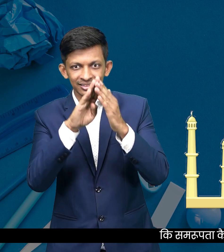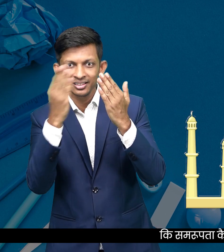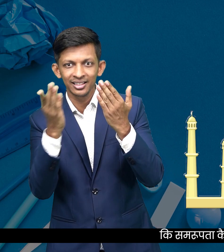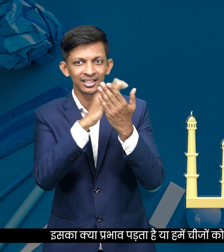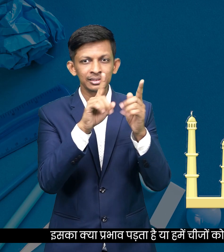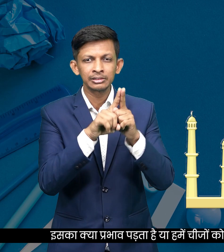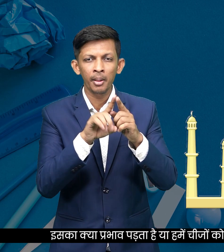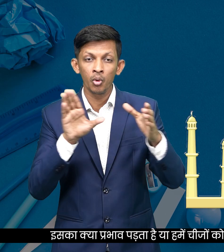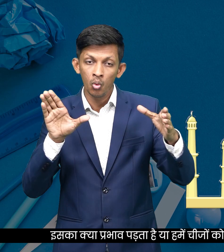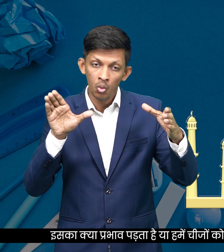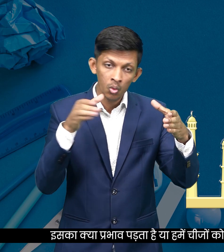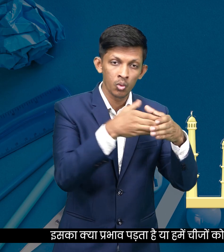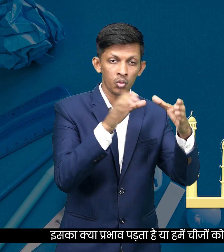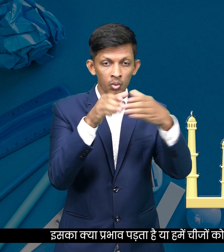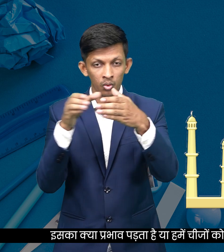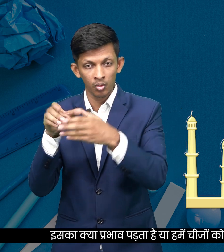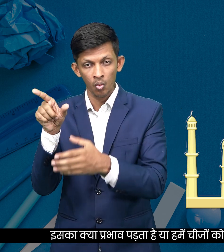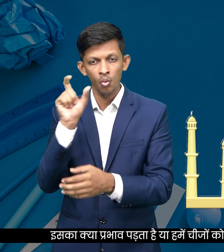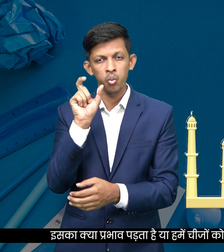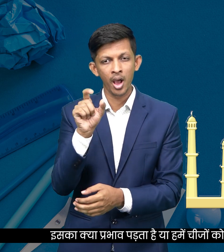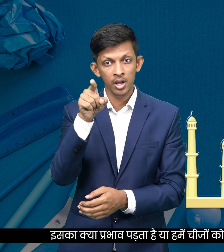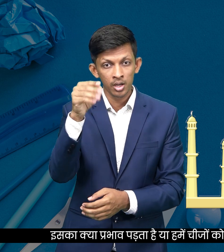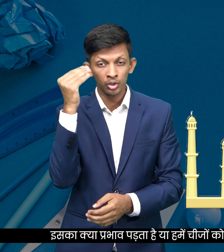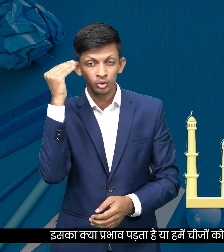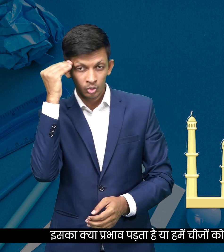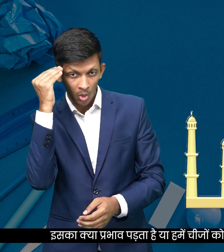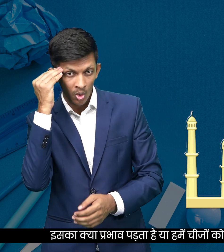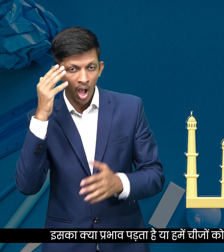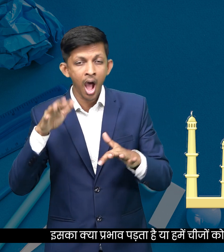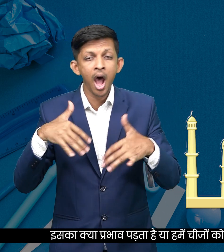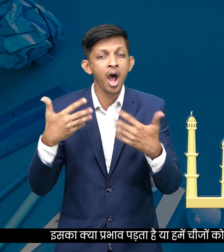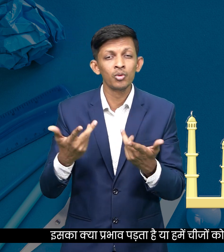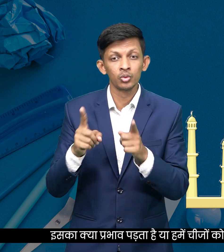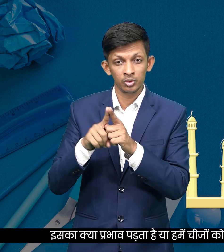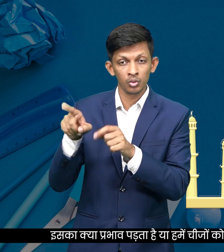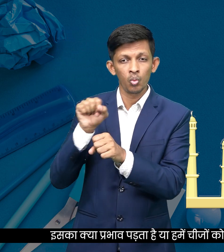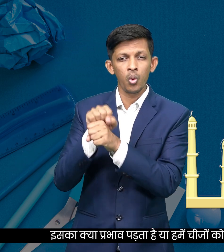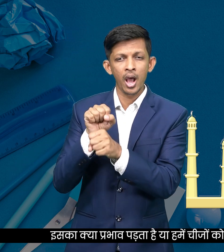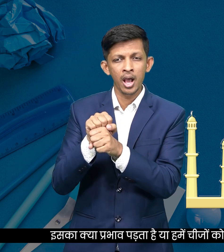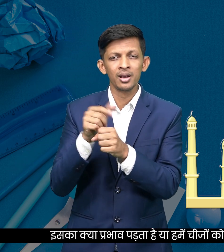है? इसका क्या प्रभाव पड़ता है? यह हमें चीजों को समरूपता में रखने की आवश्यकता क्यों